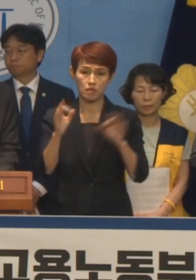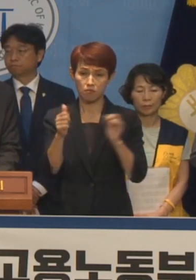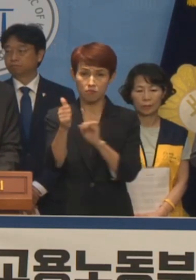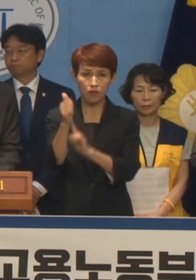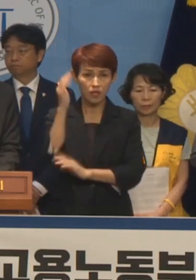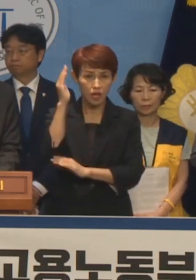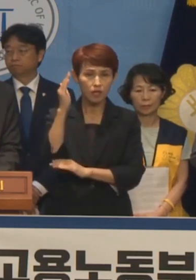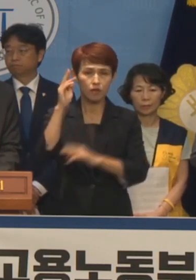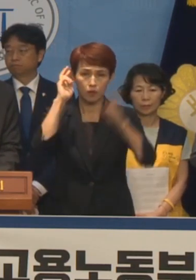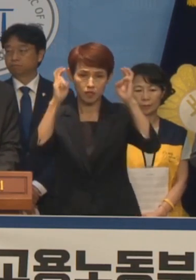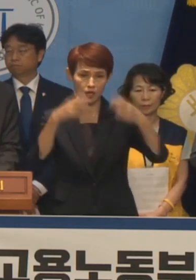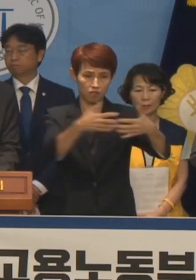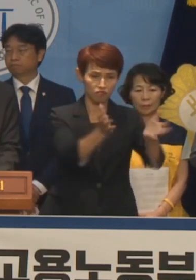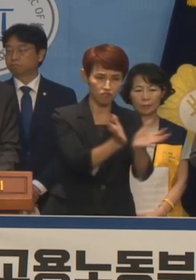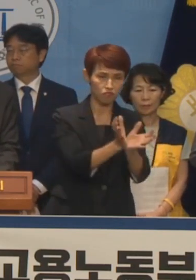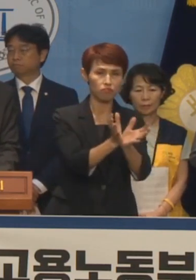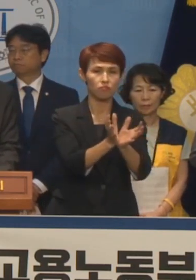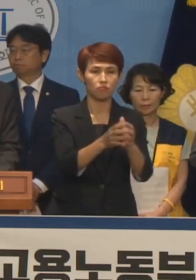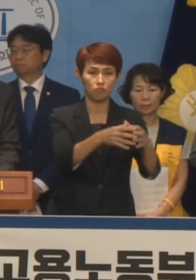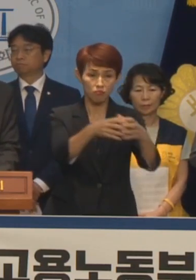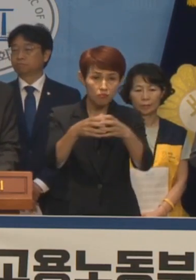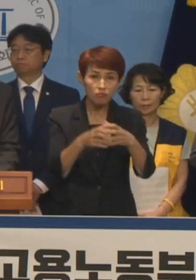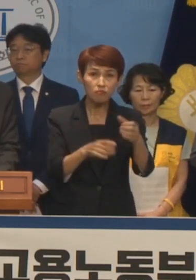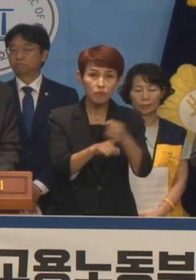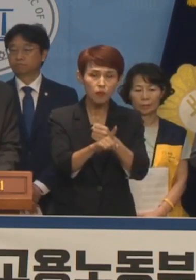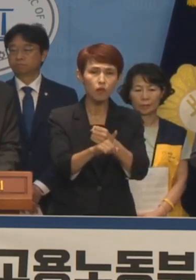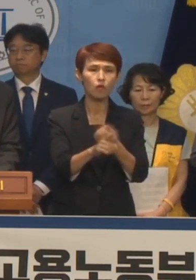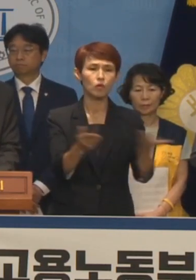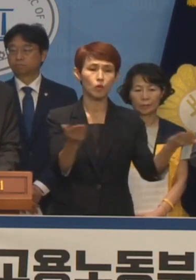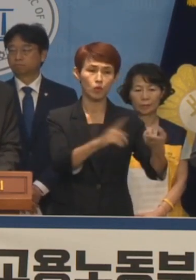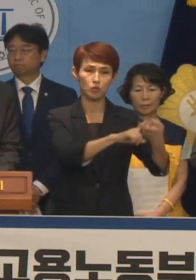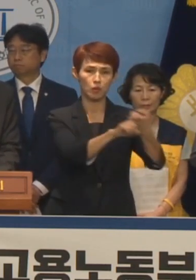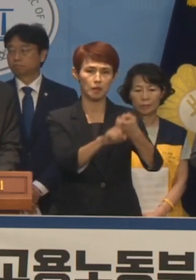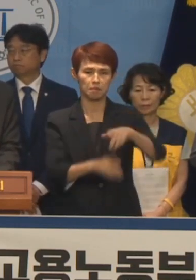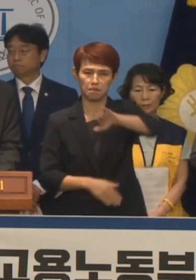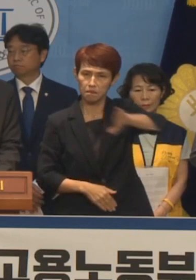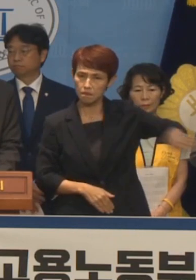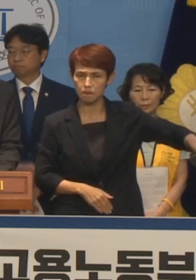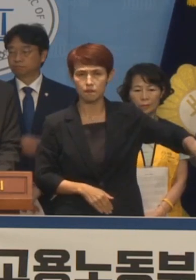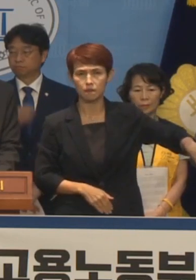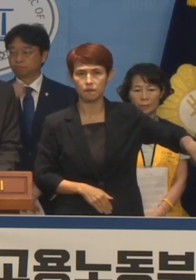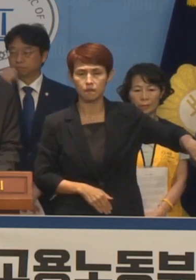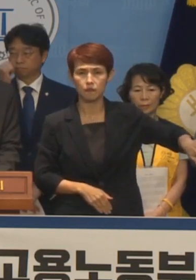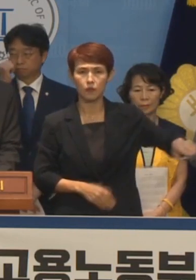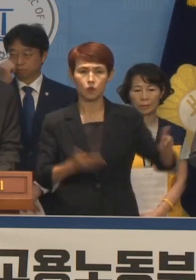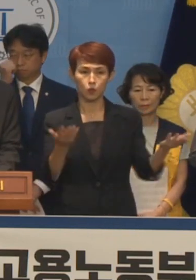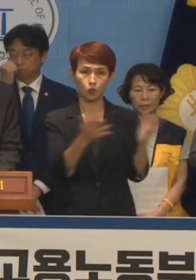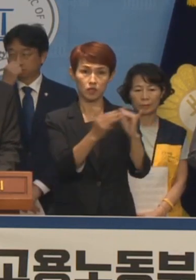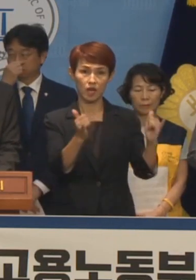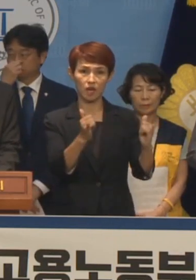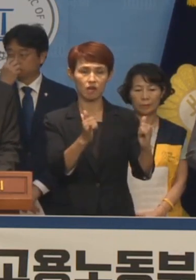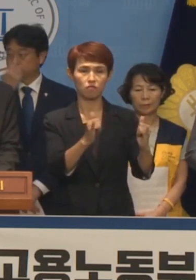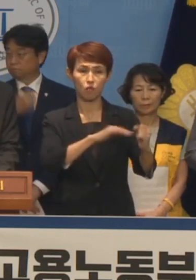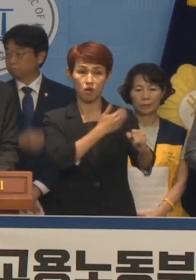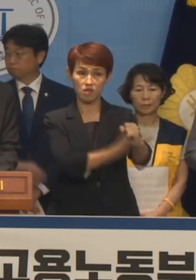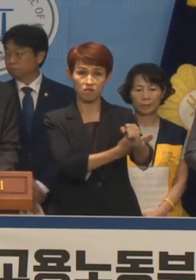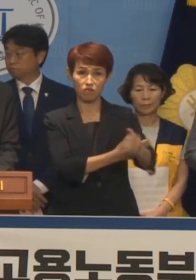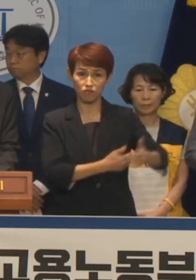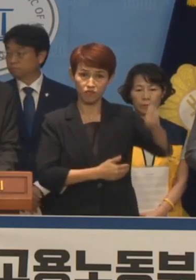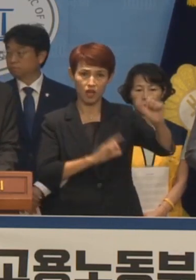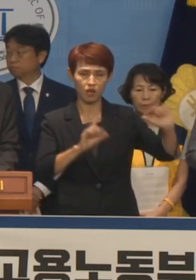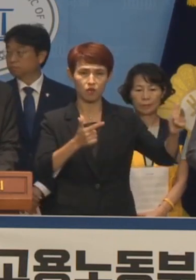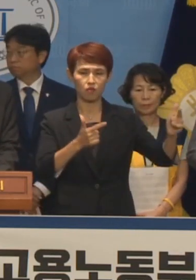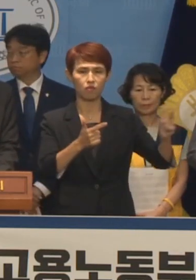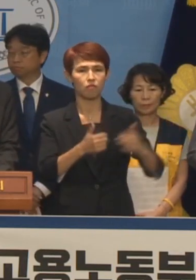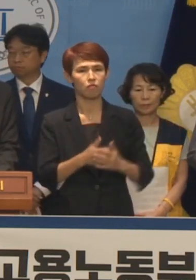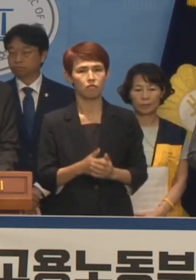말하는 노사정의 노예는 노동조합은 배제된 채 노동자를 권리의 주체가 아니라 시혜의